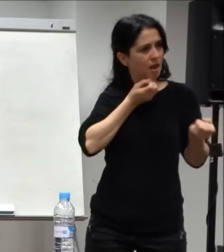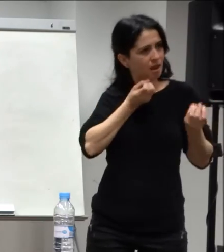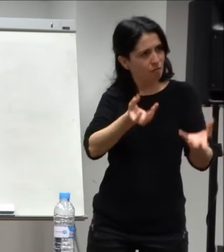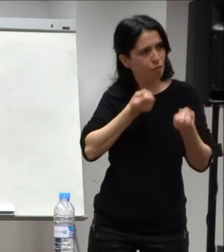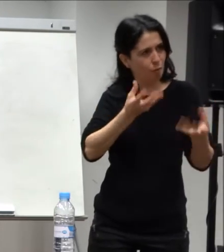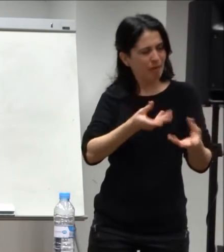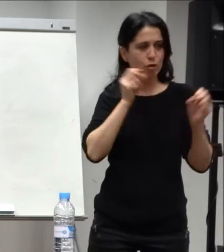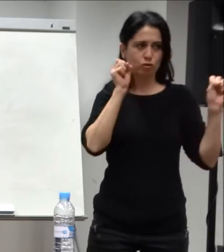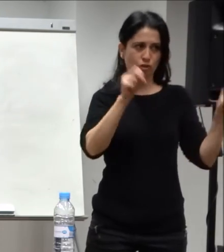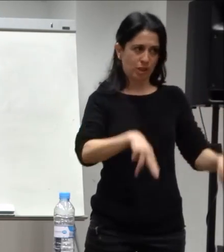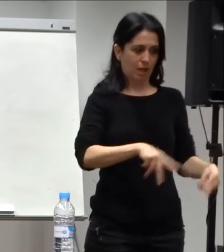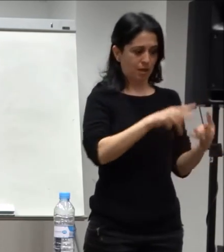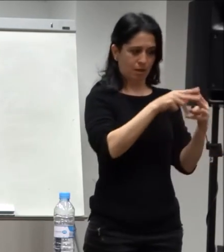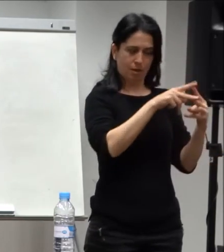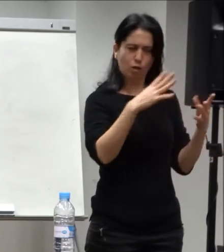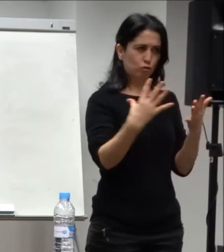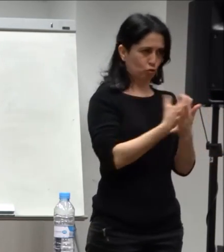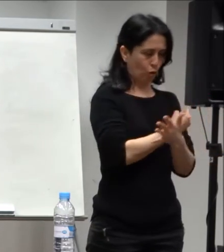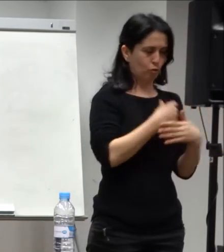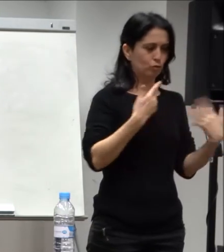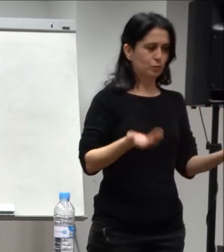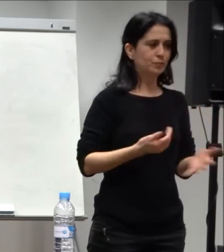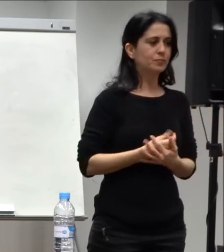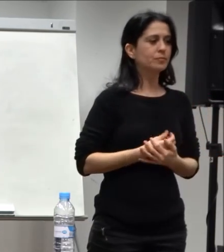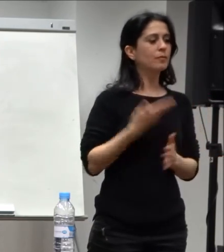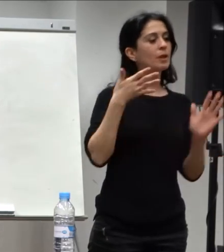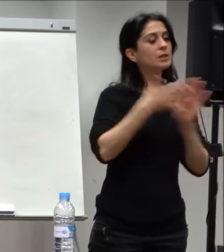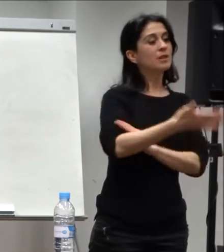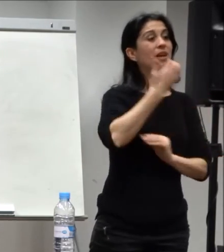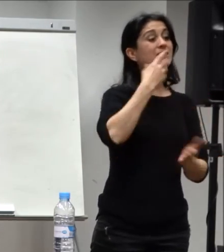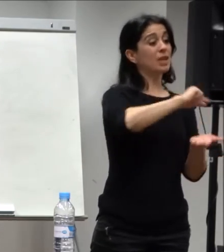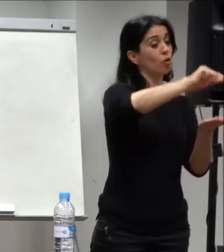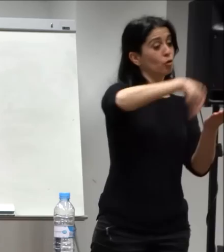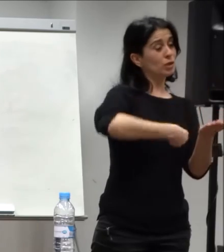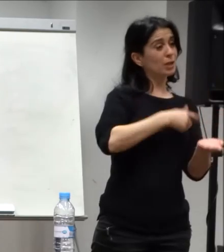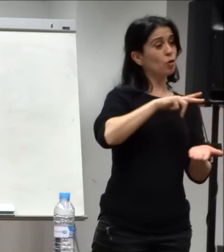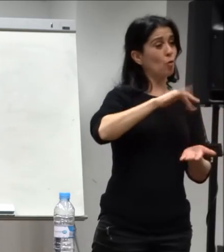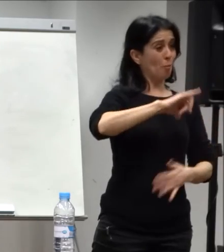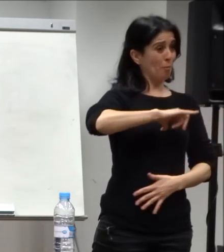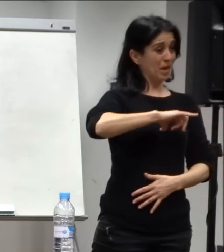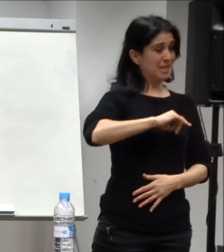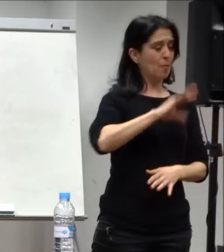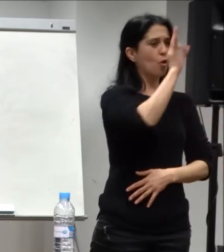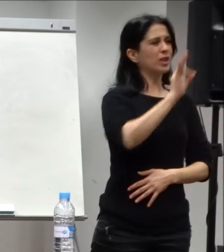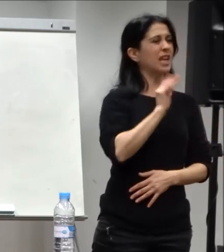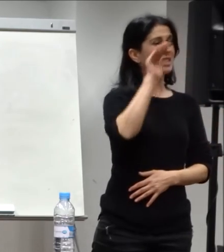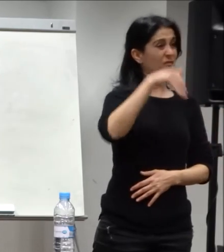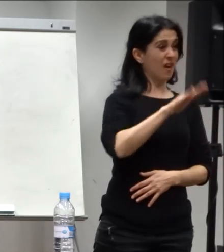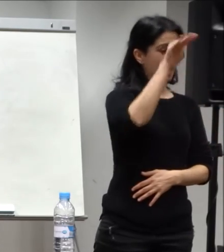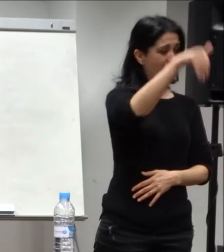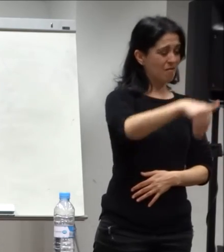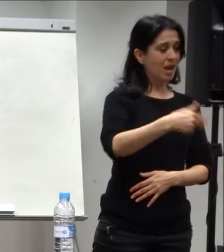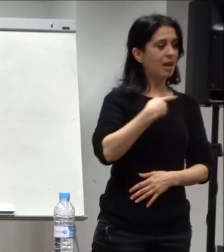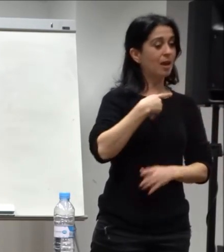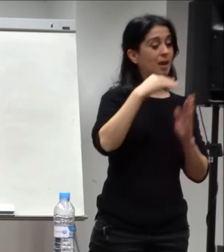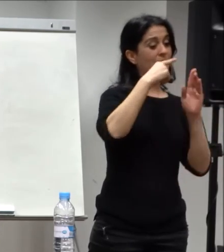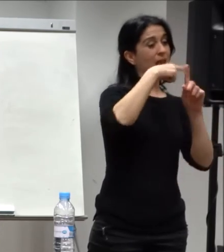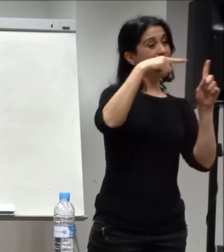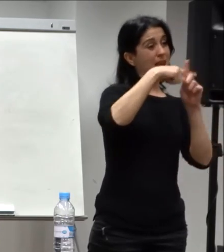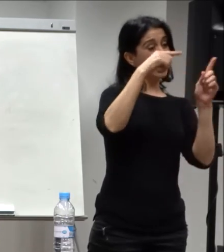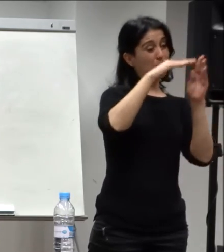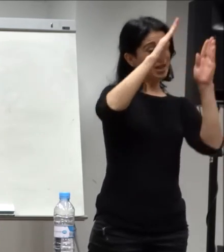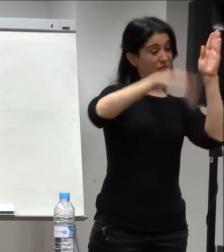los siguientes, es decir, creación de apariencia de un contrato de préstamo de interés variable en el que las oscilaciones a la baja del índice